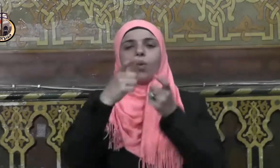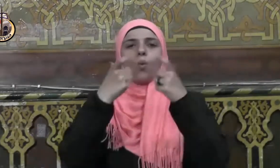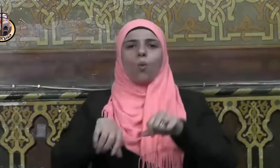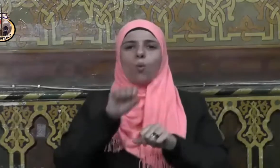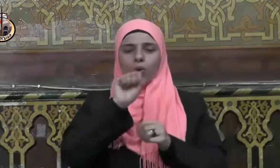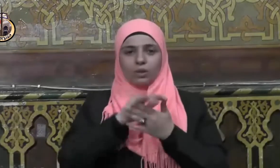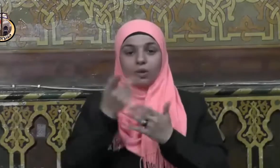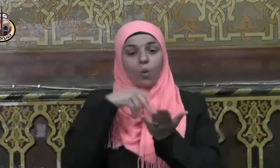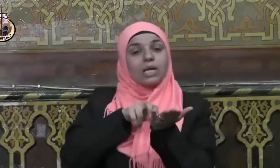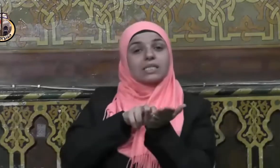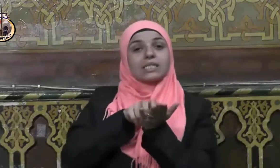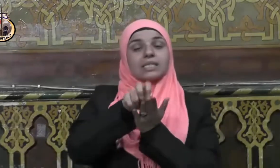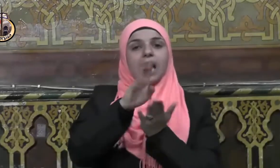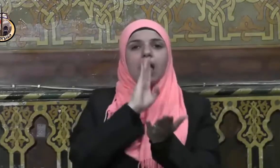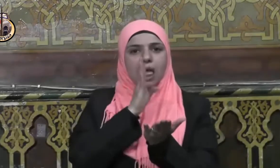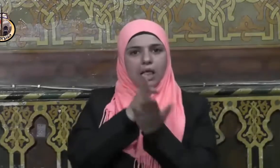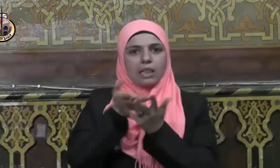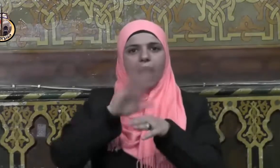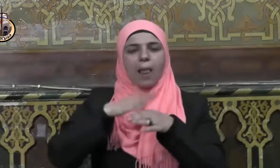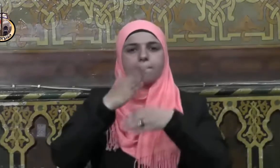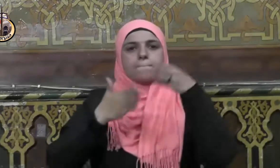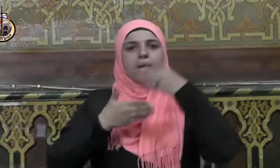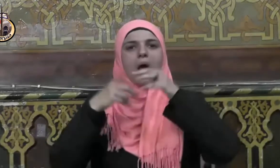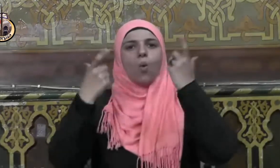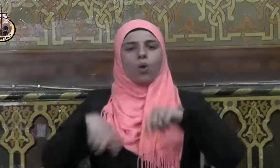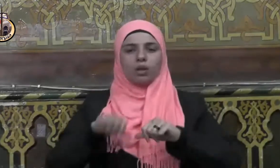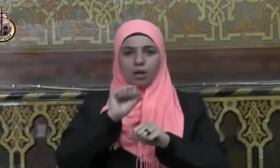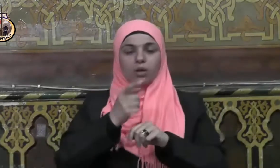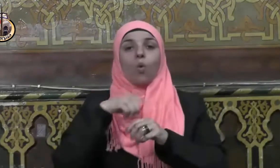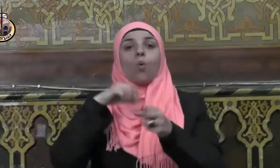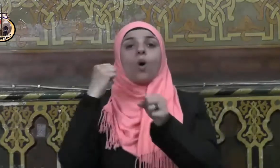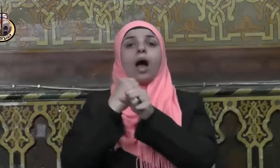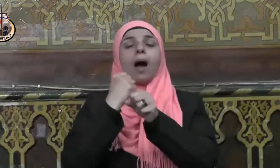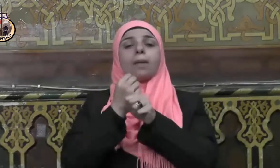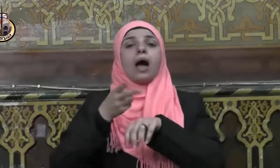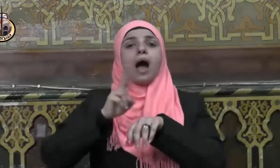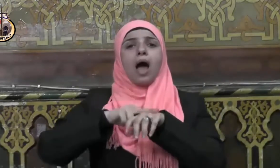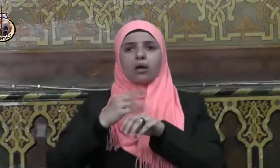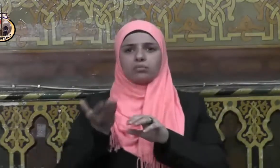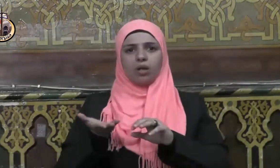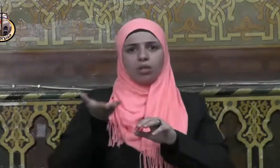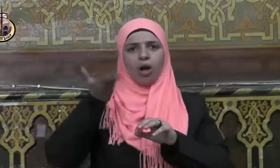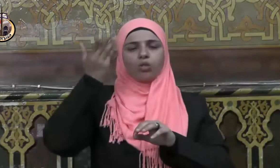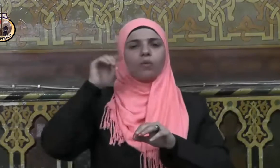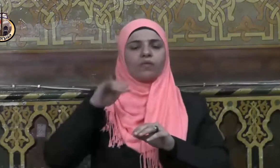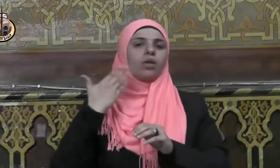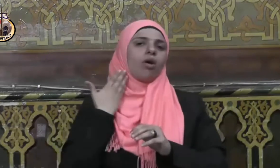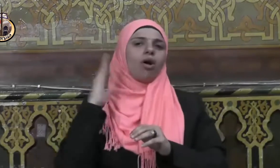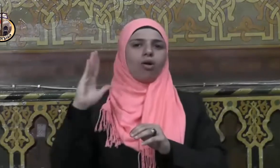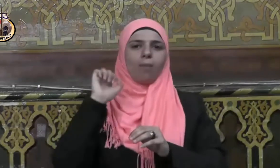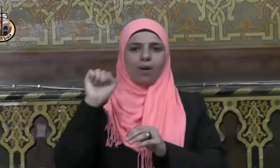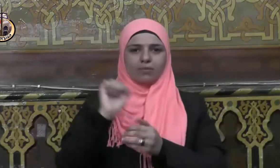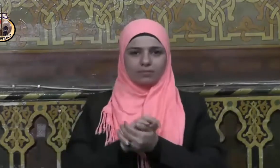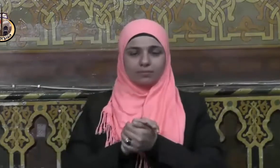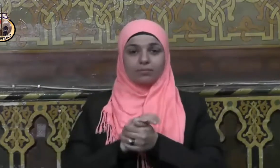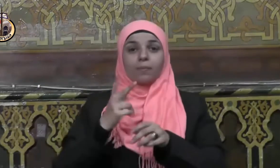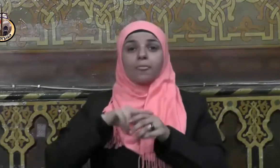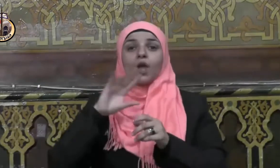والسعي الجاد لبنائه والعمل على رقيه ورفعته. فكل الأمم